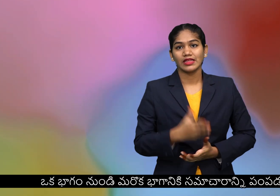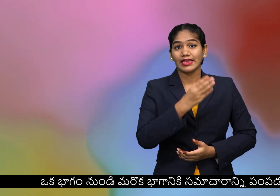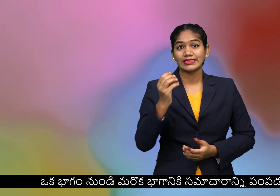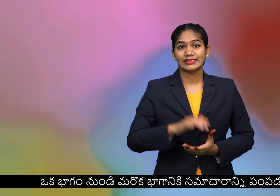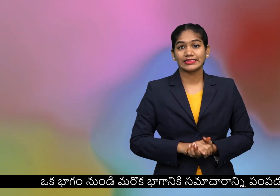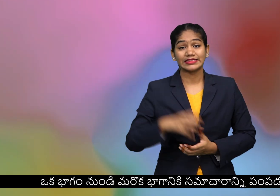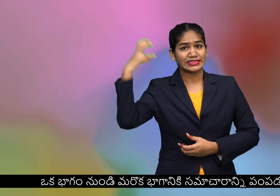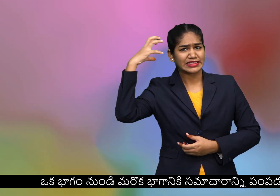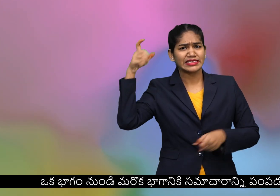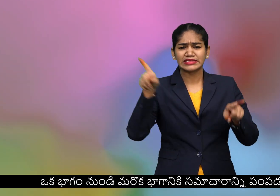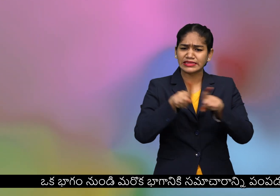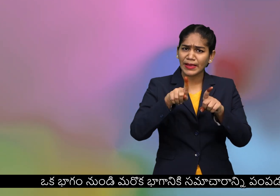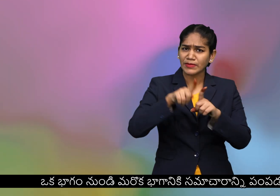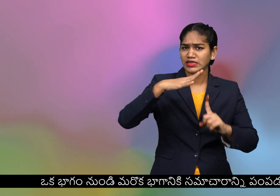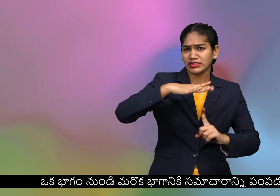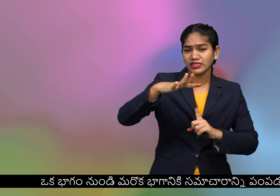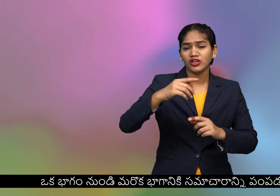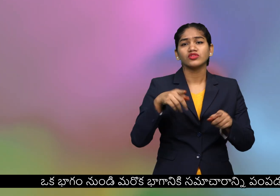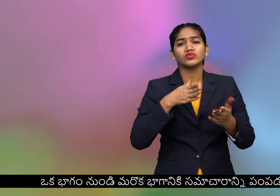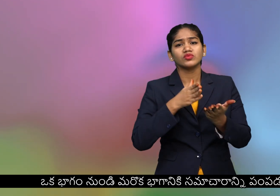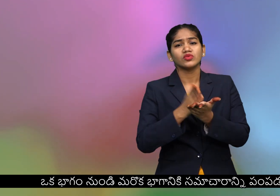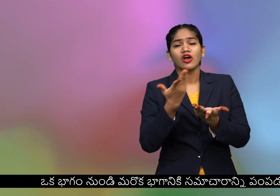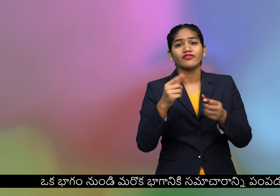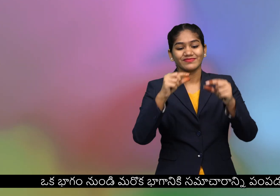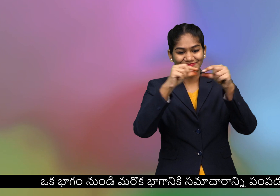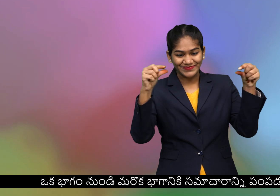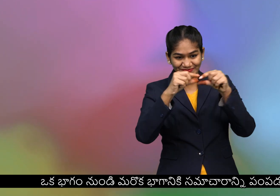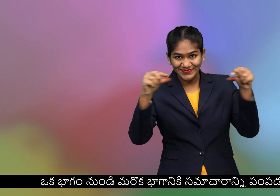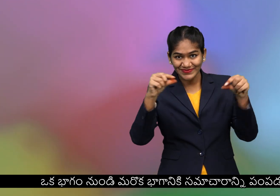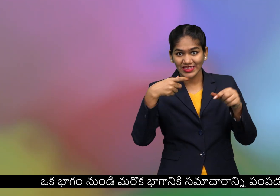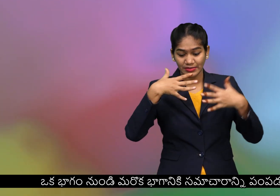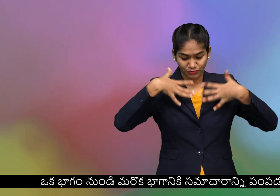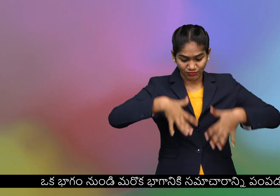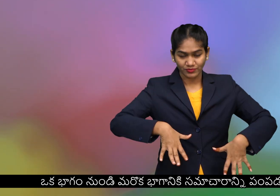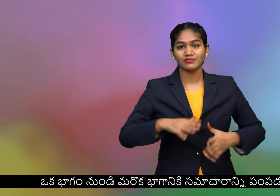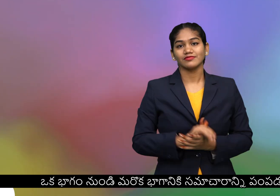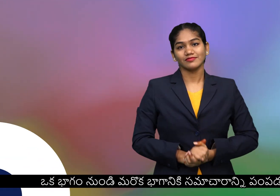ఒక భాగం నుండి మరొక భాగానికి సమాచారాన్ని పంపడం జరుగుతుంది.